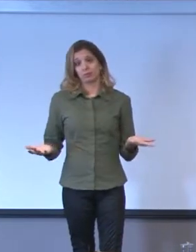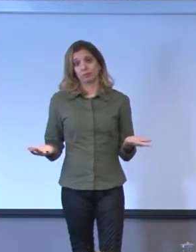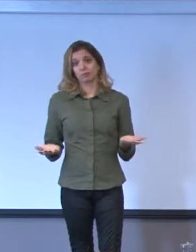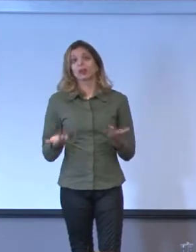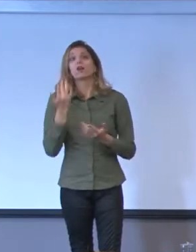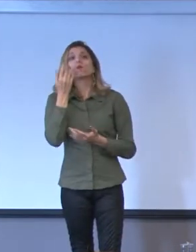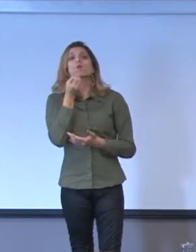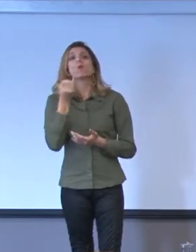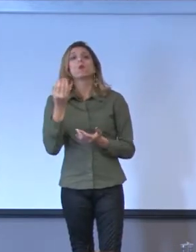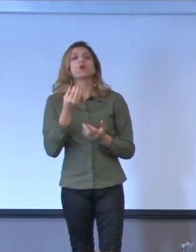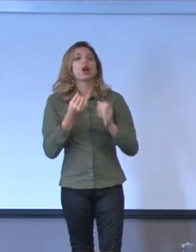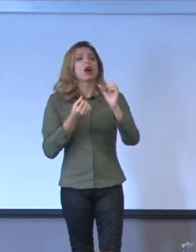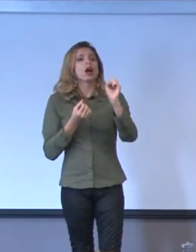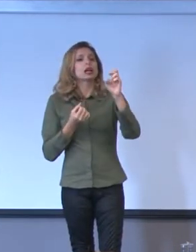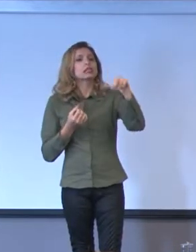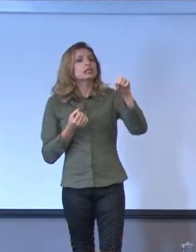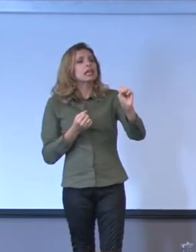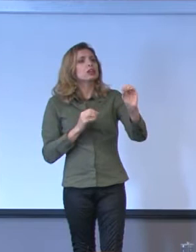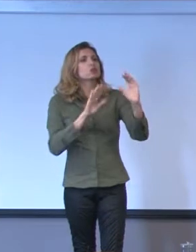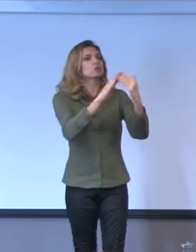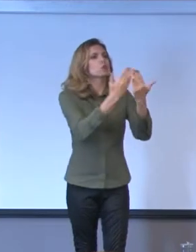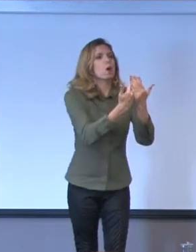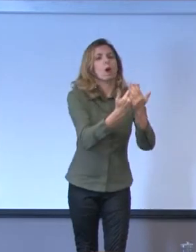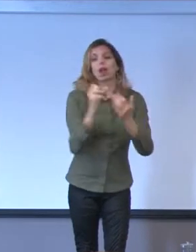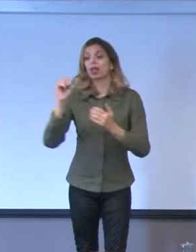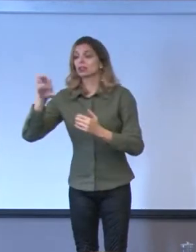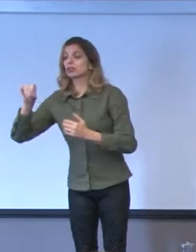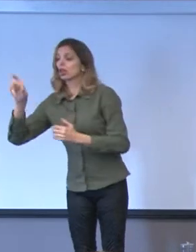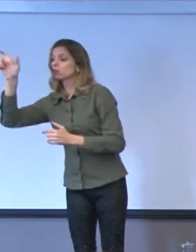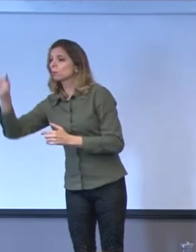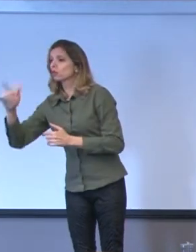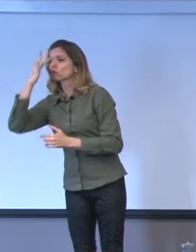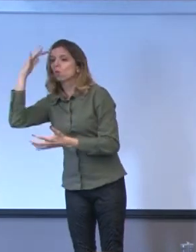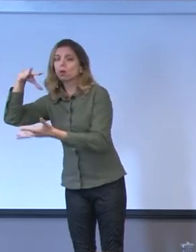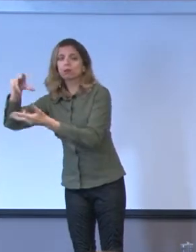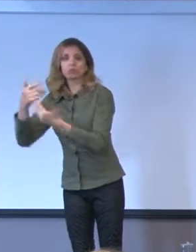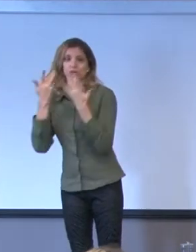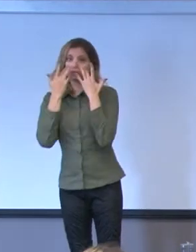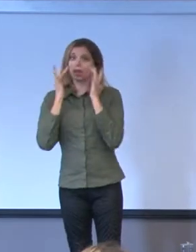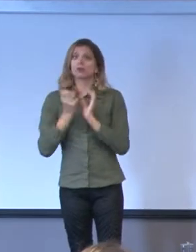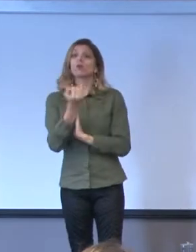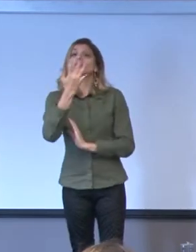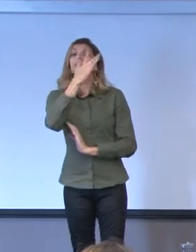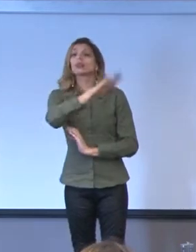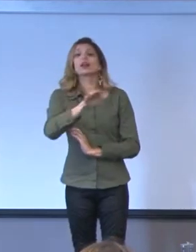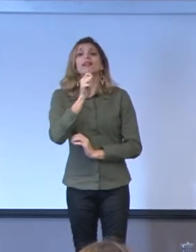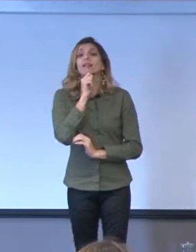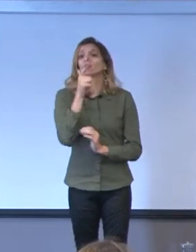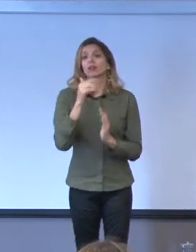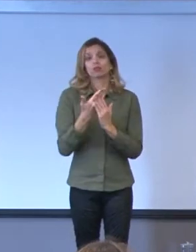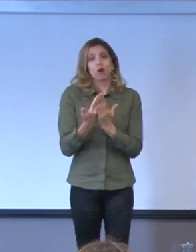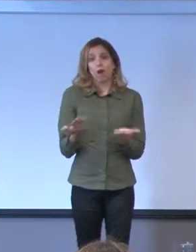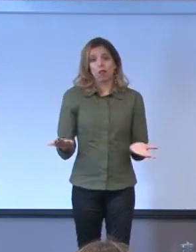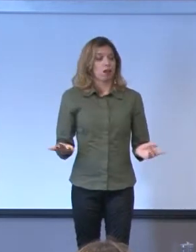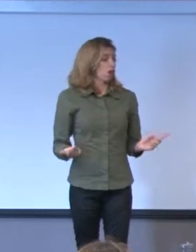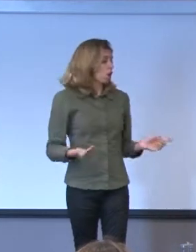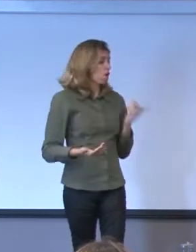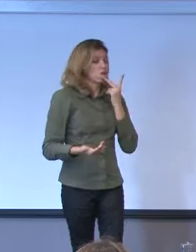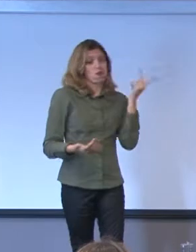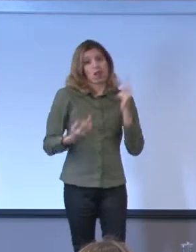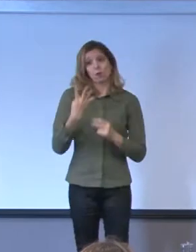censo escolar com o censo populacional e saber de fato quantas estão de fora. O IBGE fala em 45